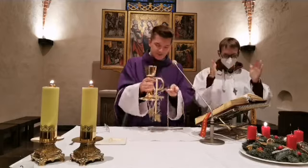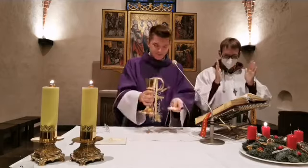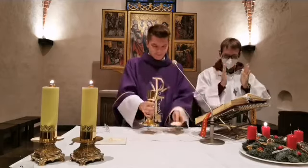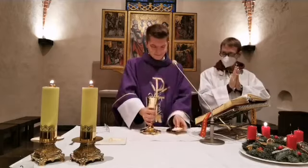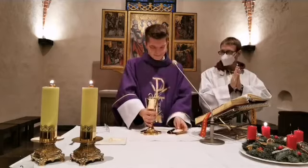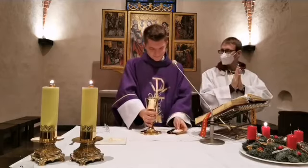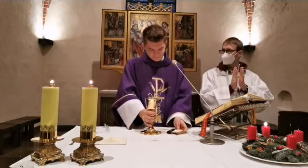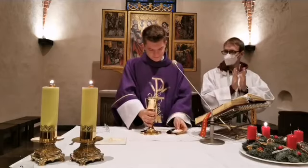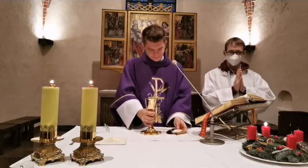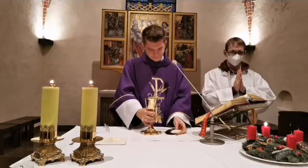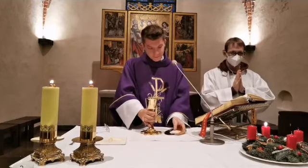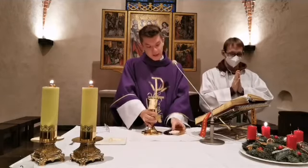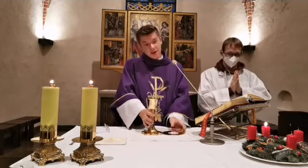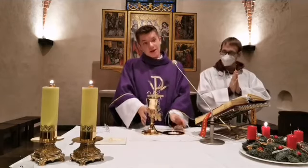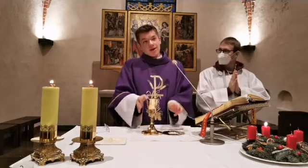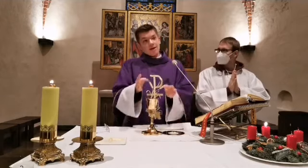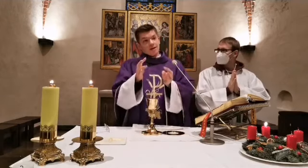wieków.